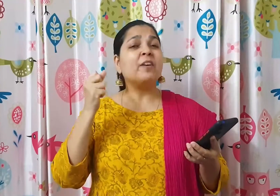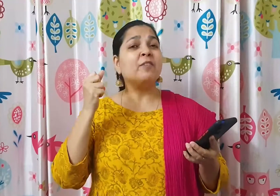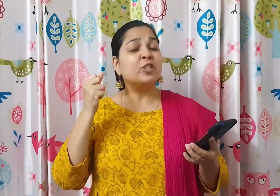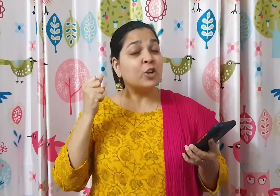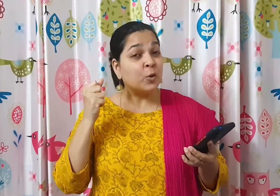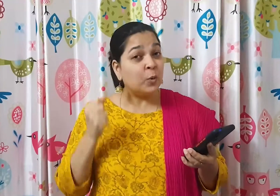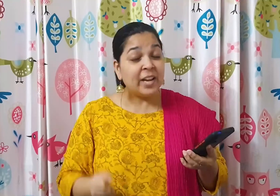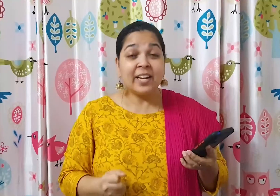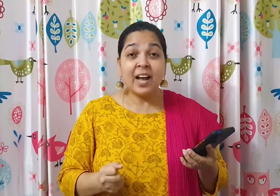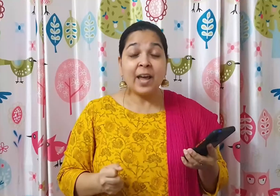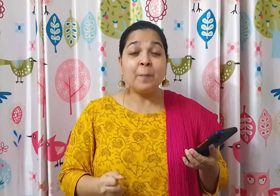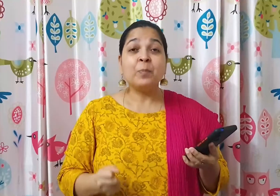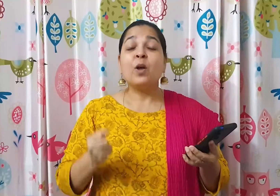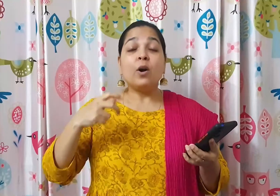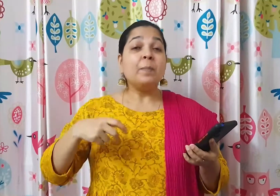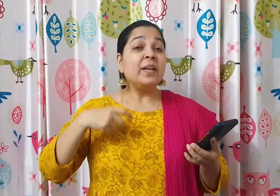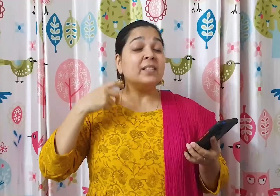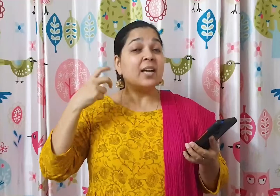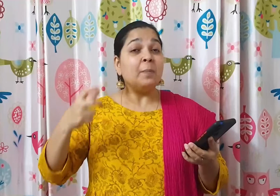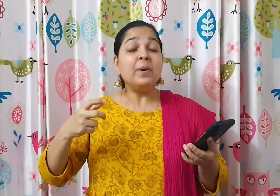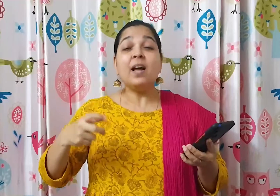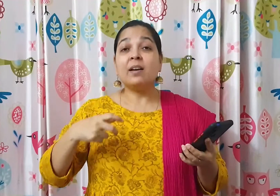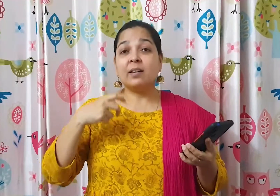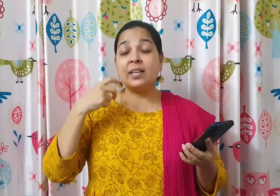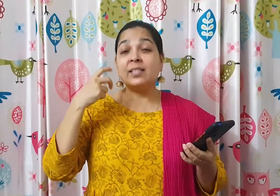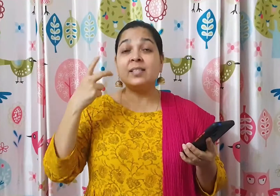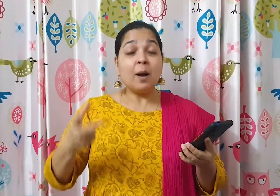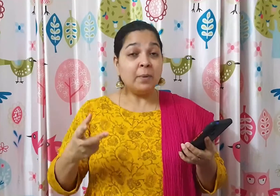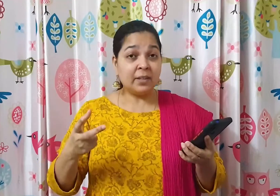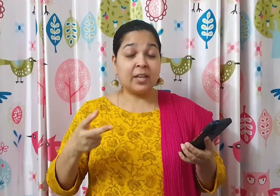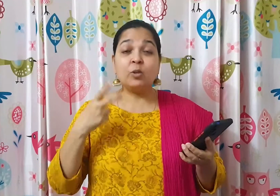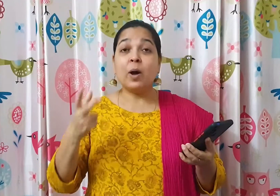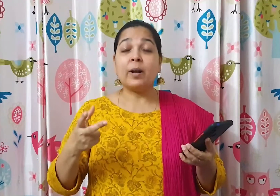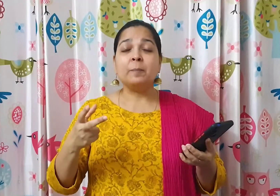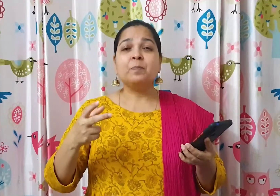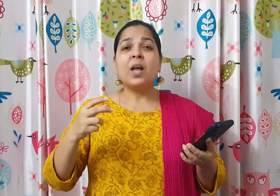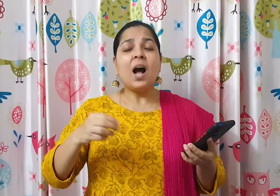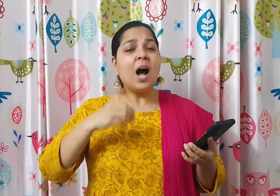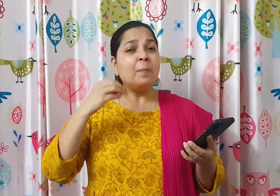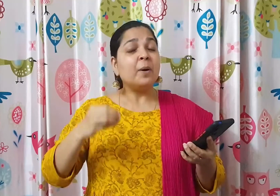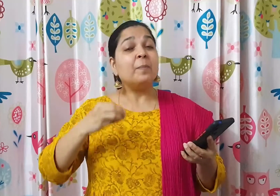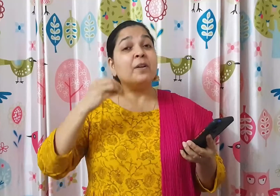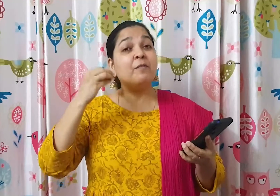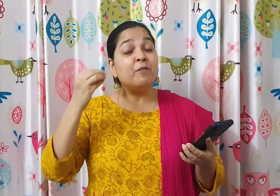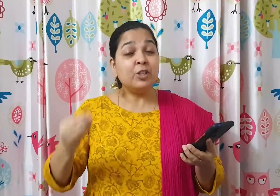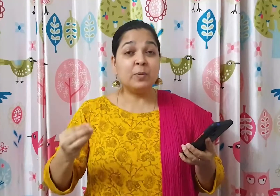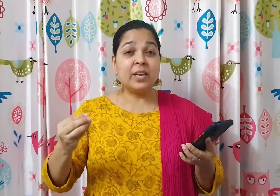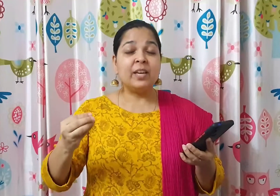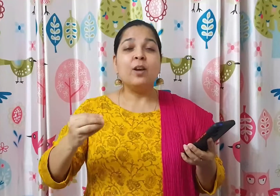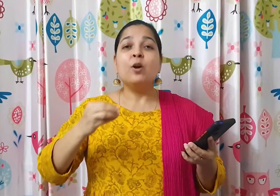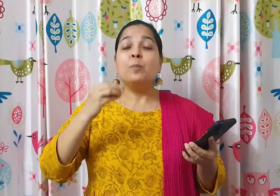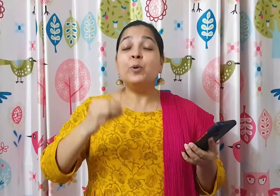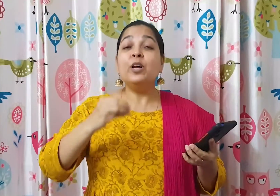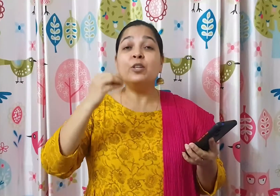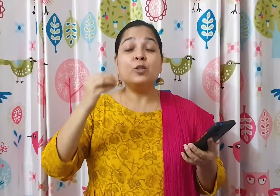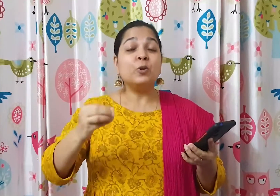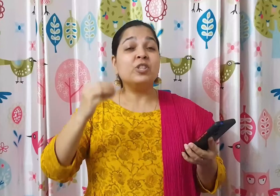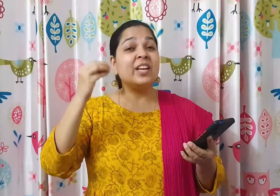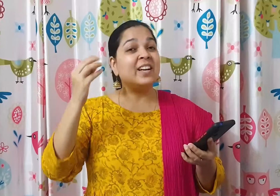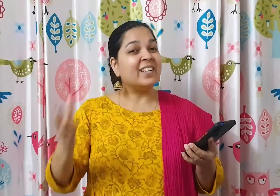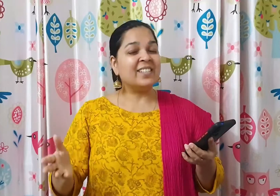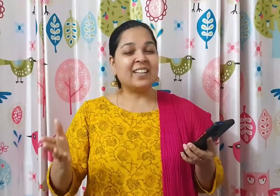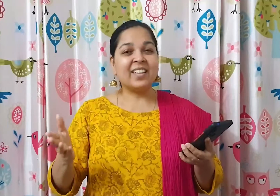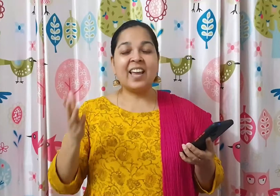ধৰি সেই মহিলাগৰাকী বেমাৰী অৱস্থাতেই আছিল। আৰু বাইবেলে আমাক কয় যে মহিলাগৰাকীৰ চিকিৎসাৰ বাবে